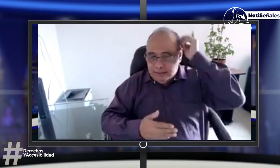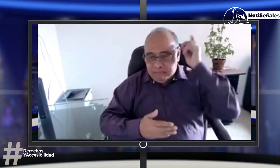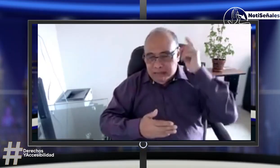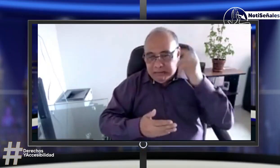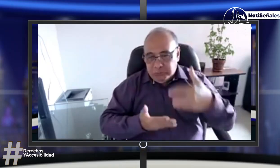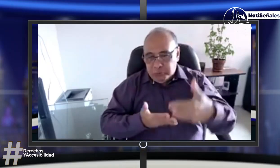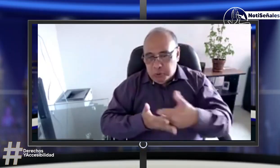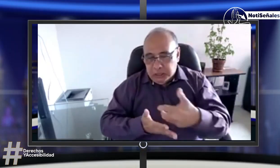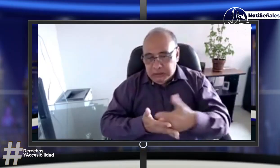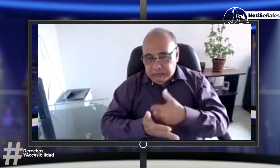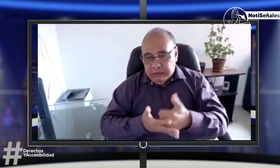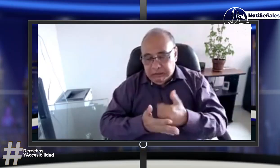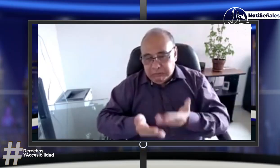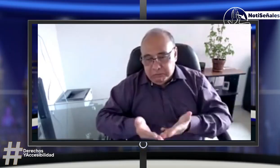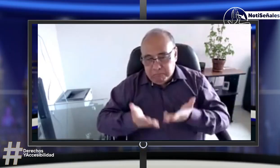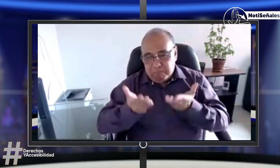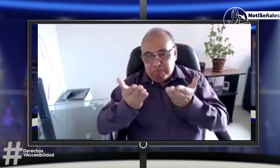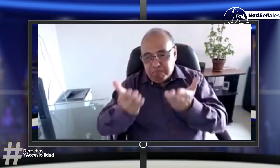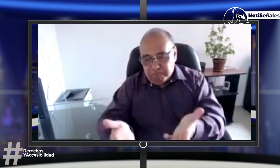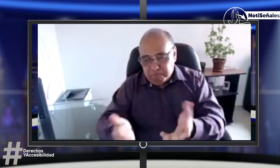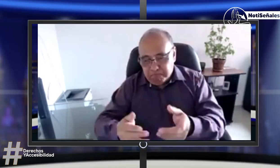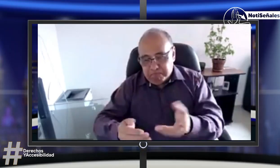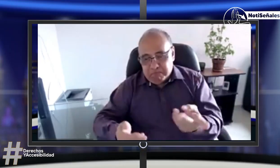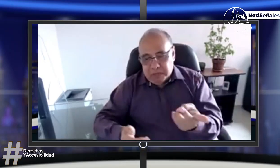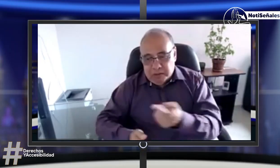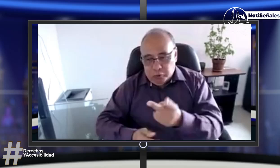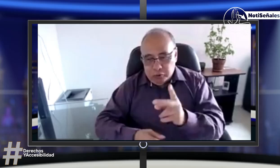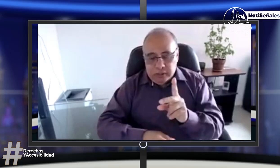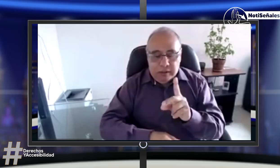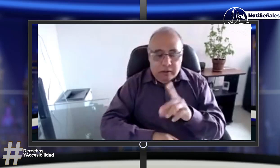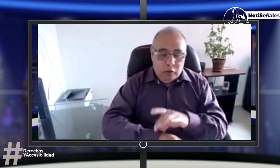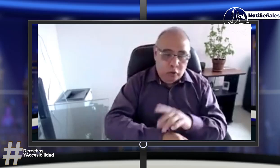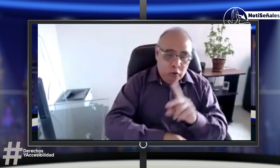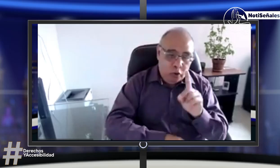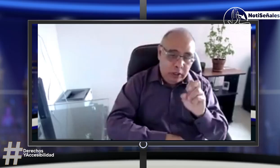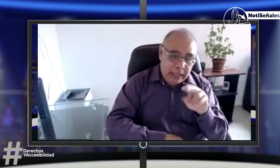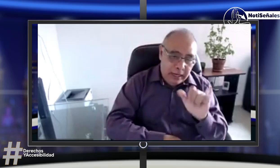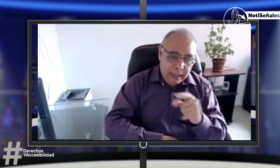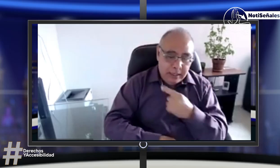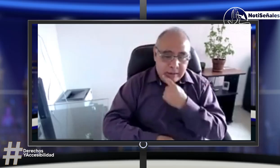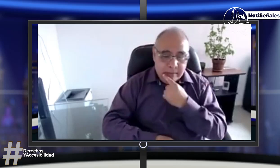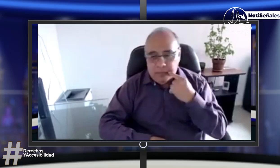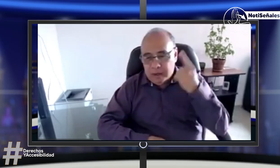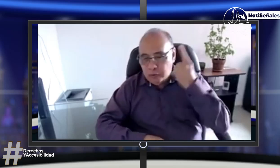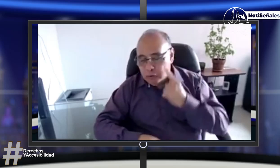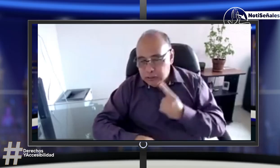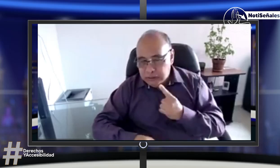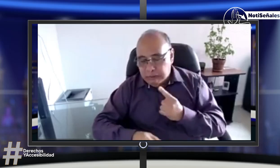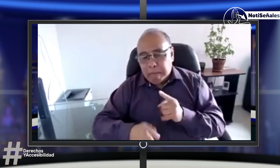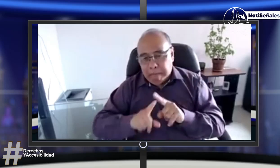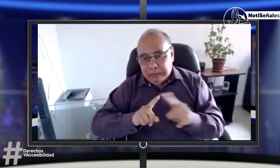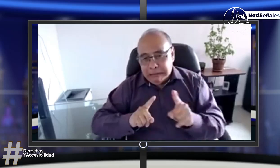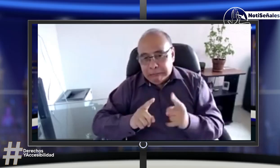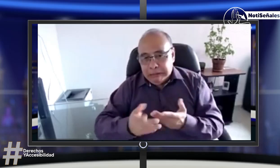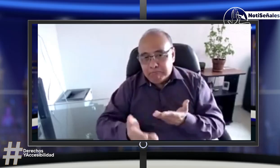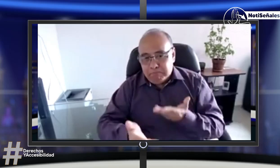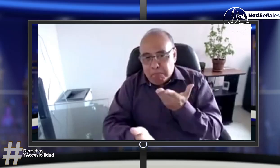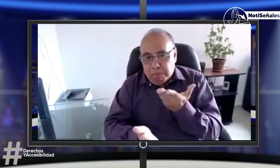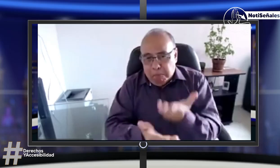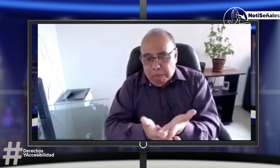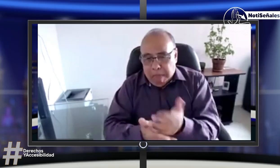Toma la palabra don Henry. Efectivamente, gracias Daniel por las recomendaciones que nos das. Gracias también